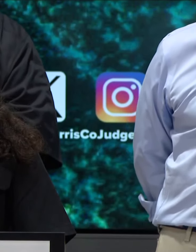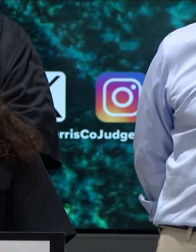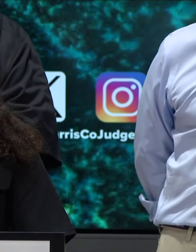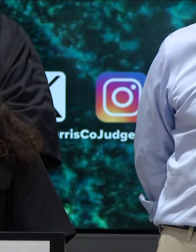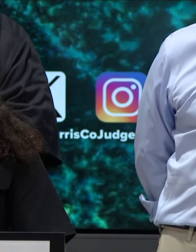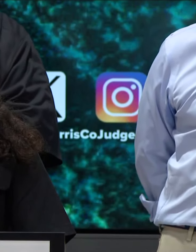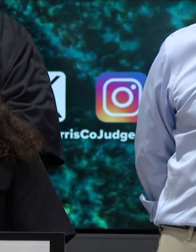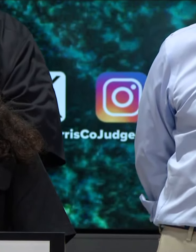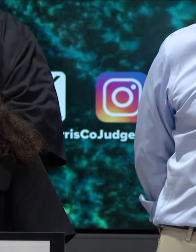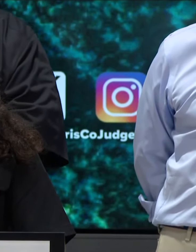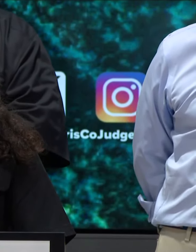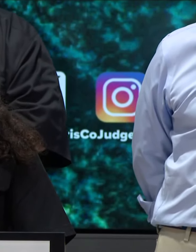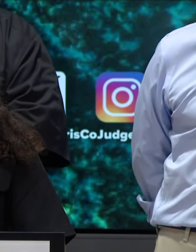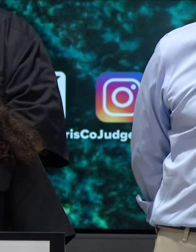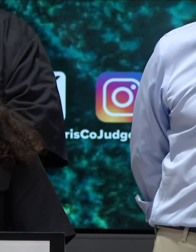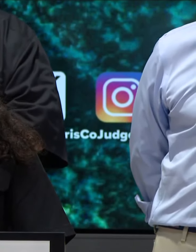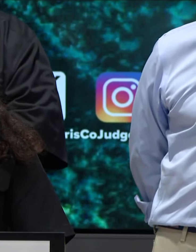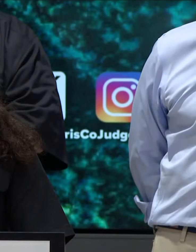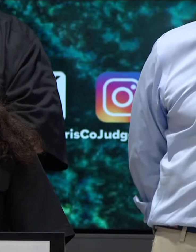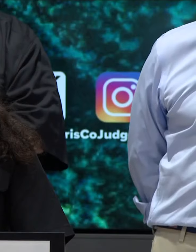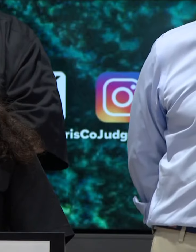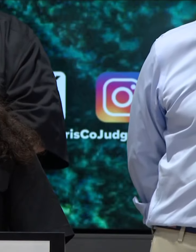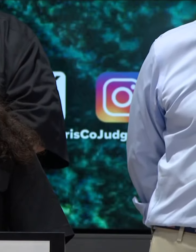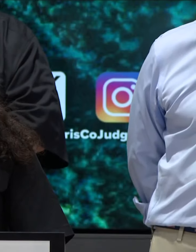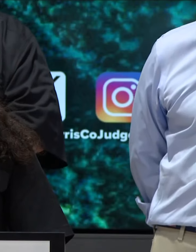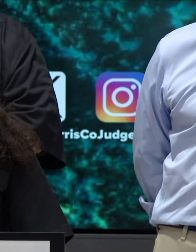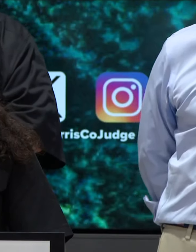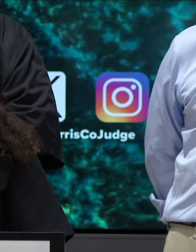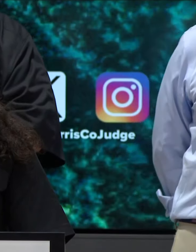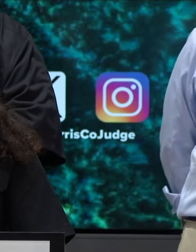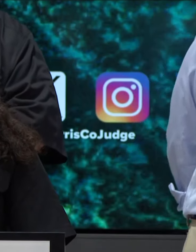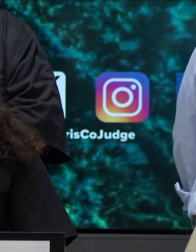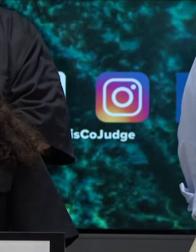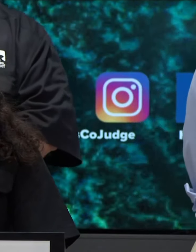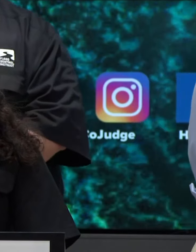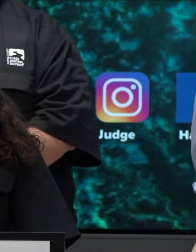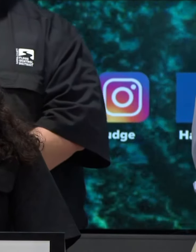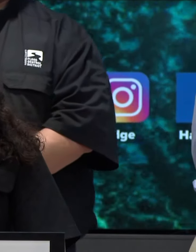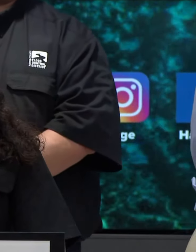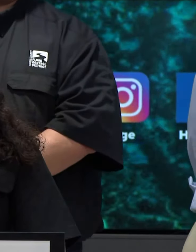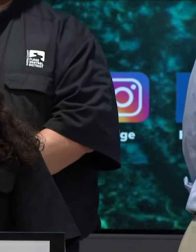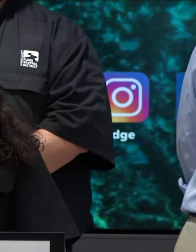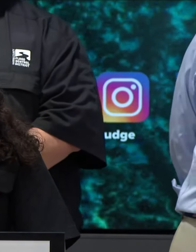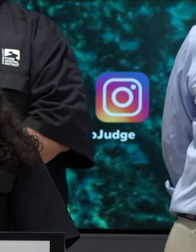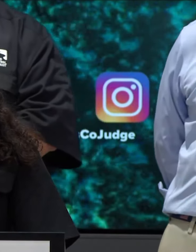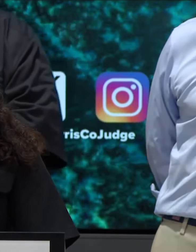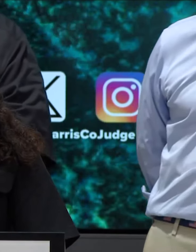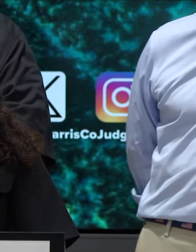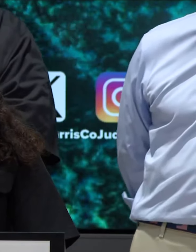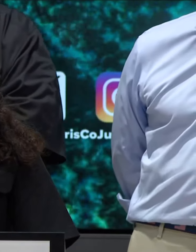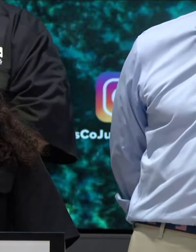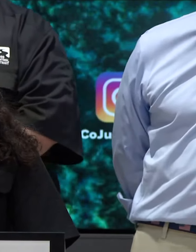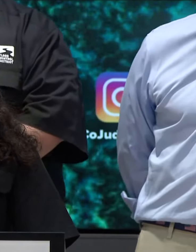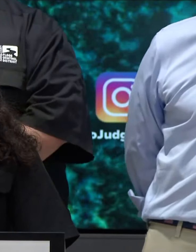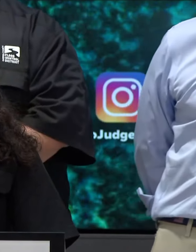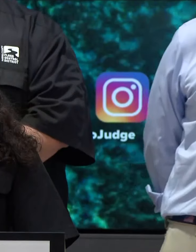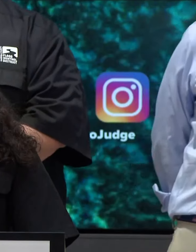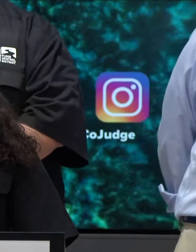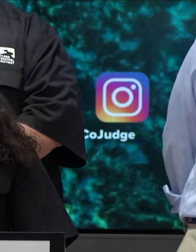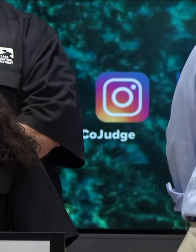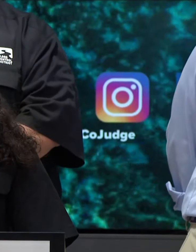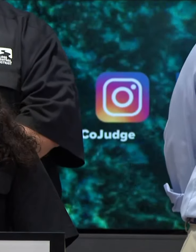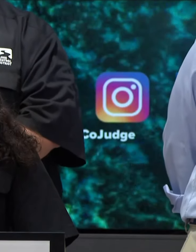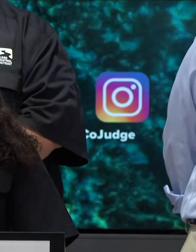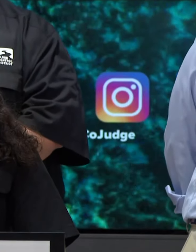Vamos a seguir trabajando para recibir toda la información y compartirla, pero yo sé que finalmente lo que tiene todo el mundo en la mente son